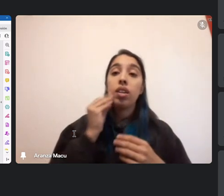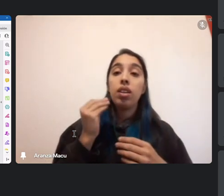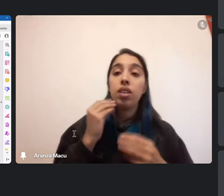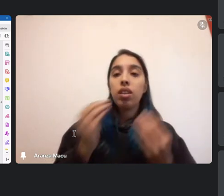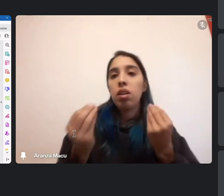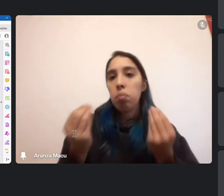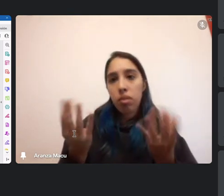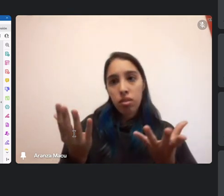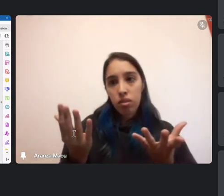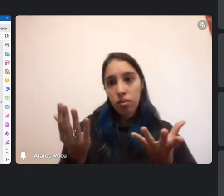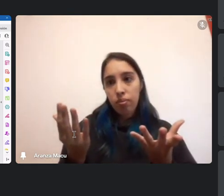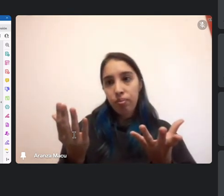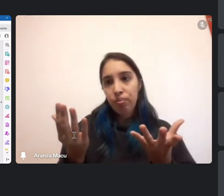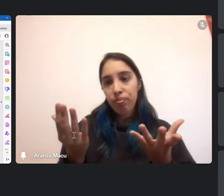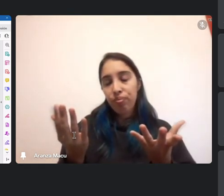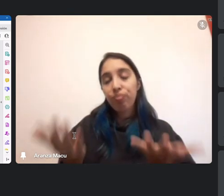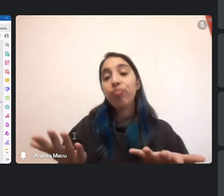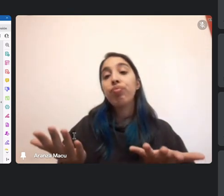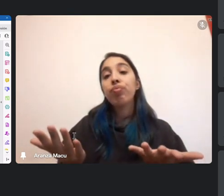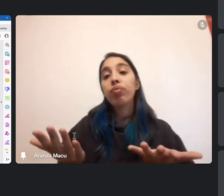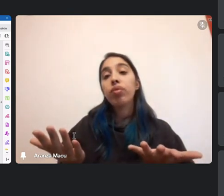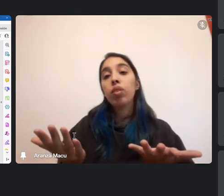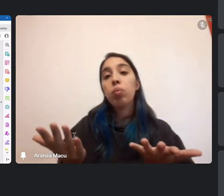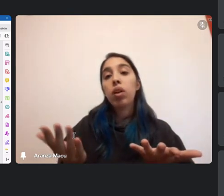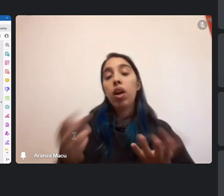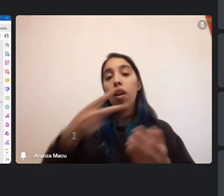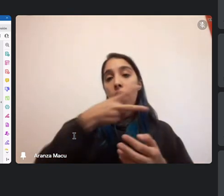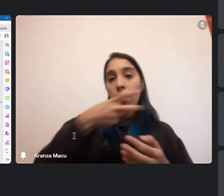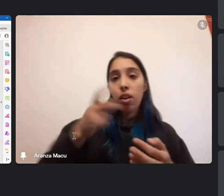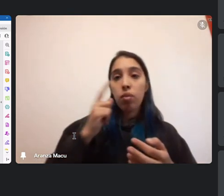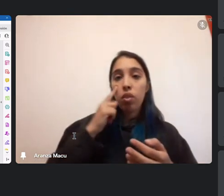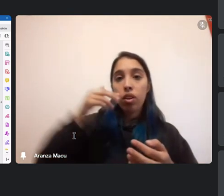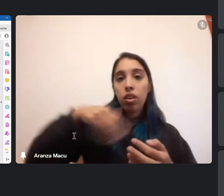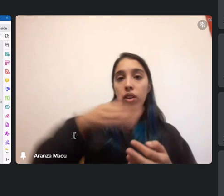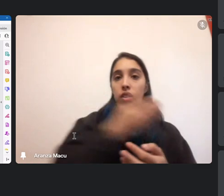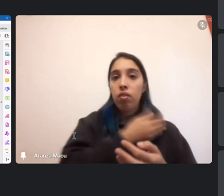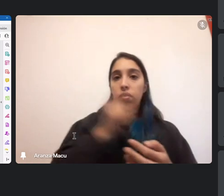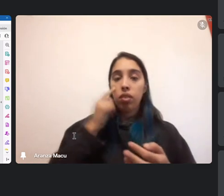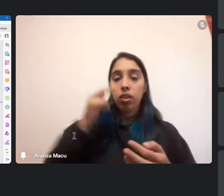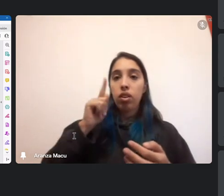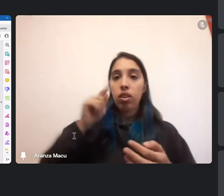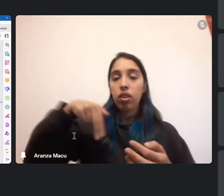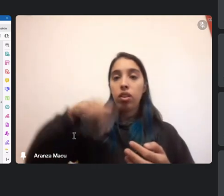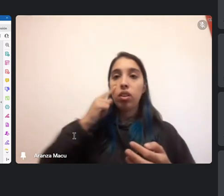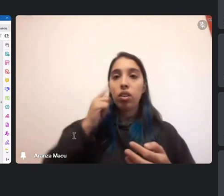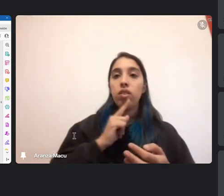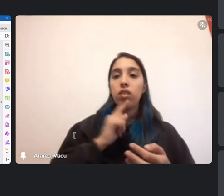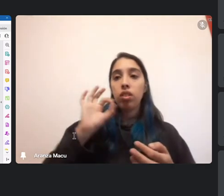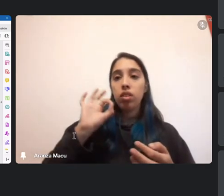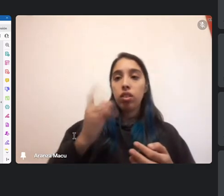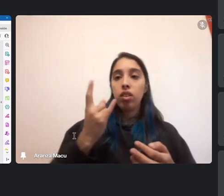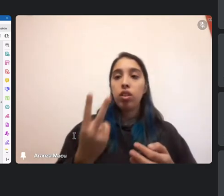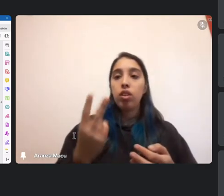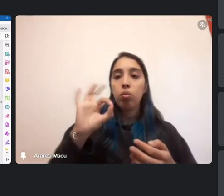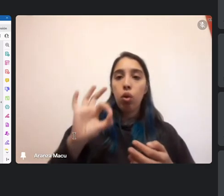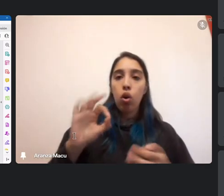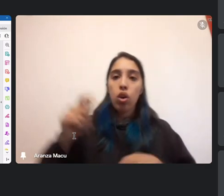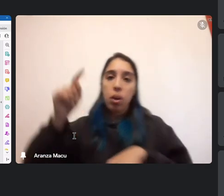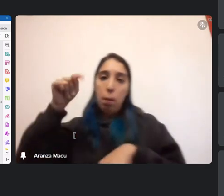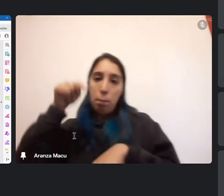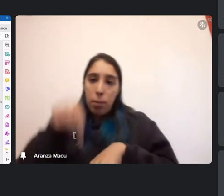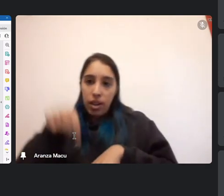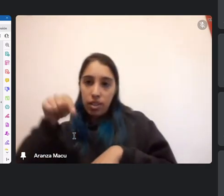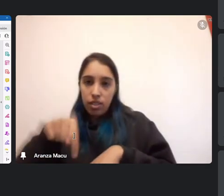que el infinitivo y el presente nosotros tenemos de distinta manera. Por ejemplo, proporcionar,